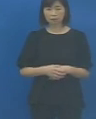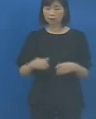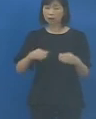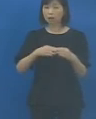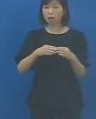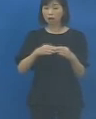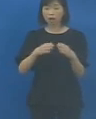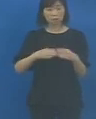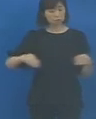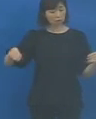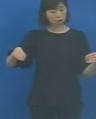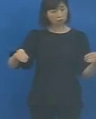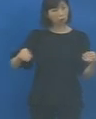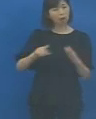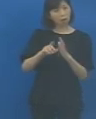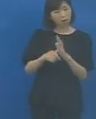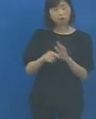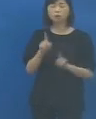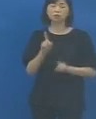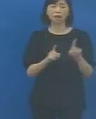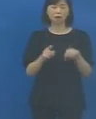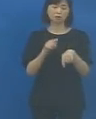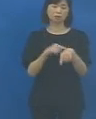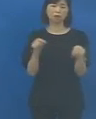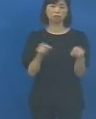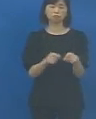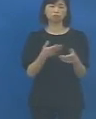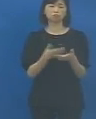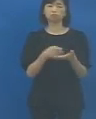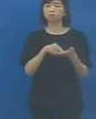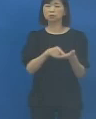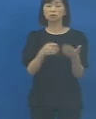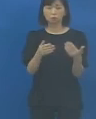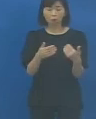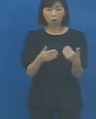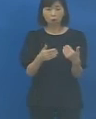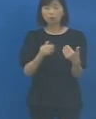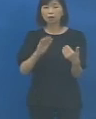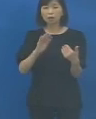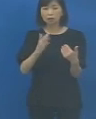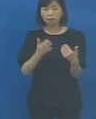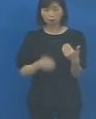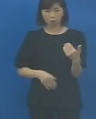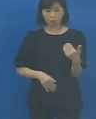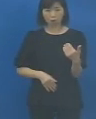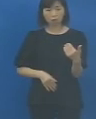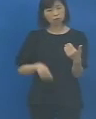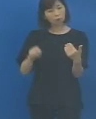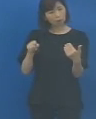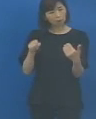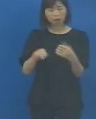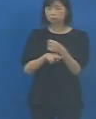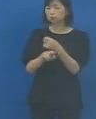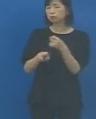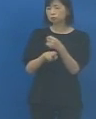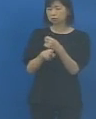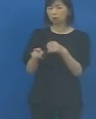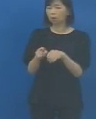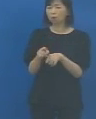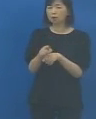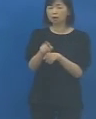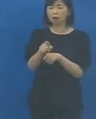にはとりあえず時短かけるんだっていうのをやるんですけども、それはやはりウイルスを追っかけてないからだと思うんです